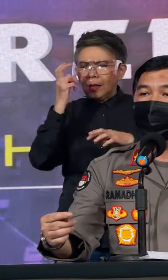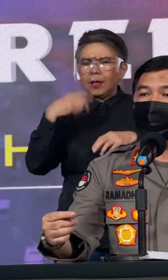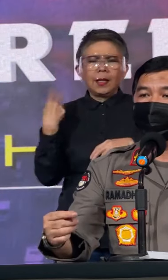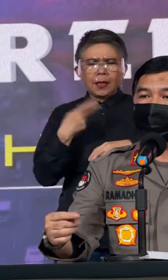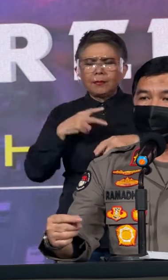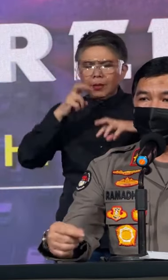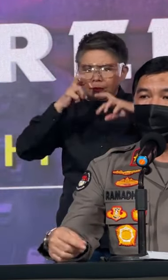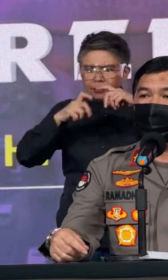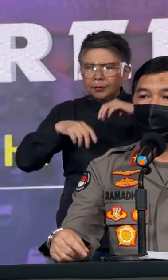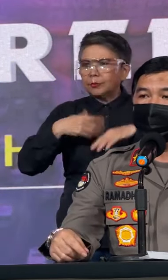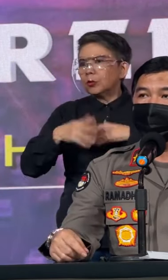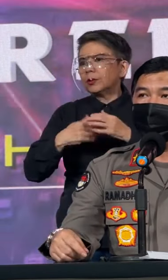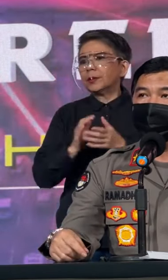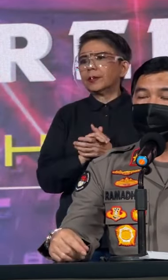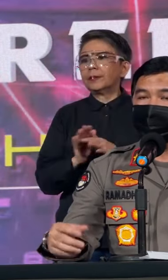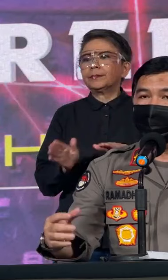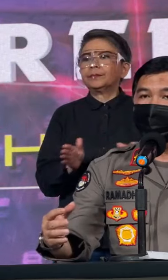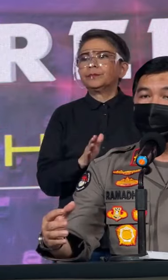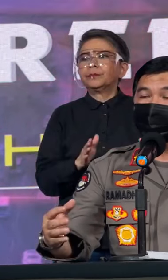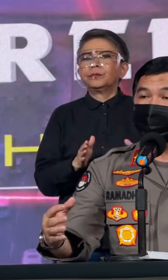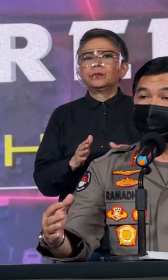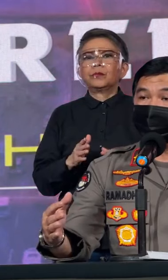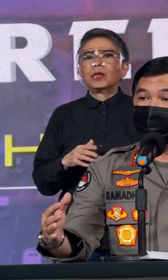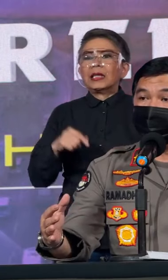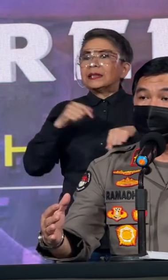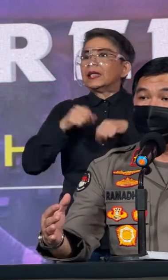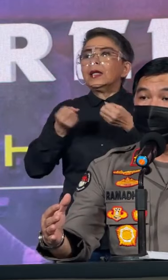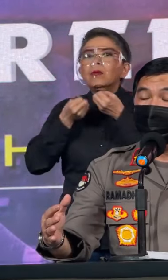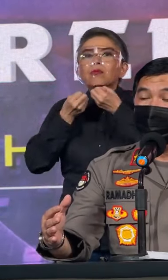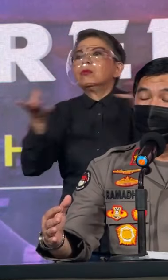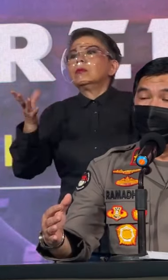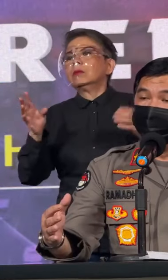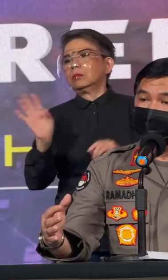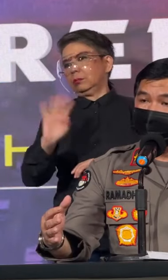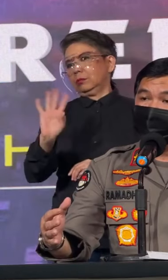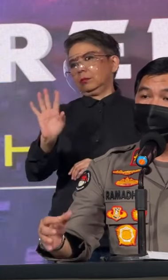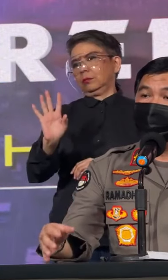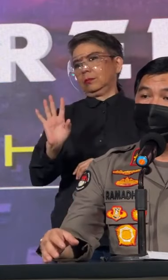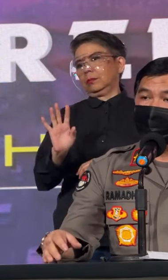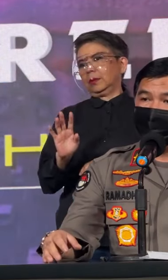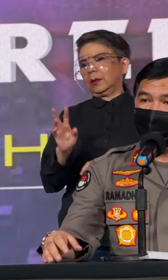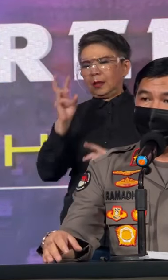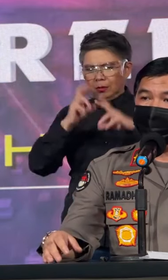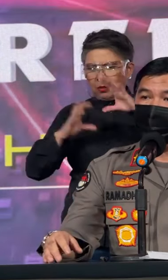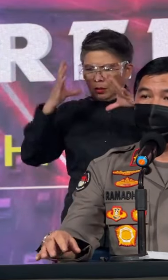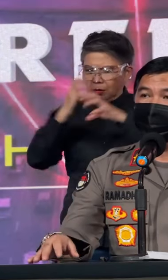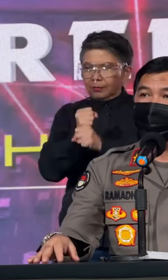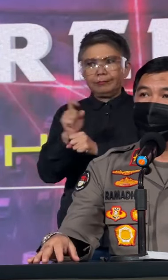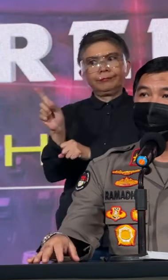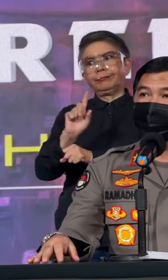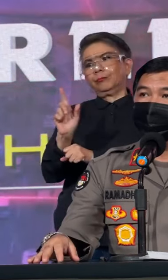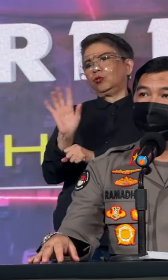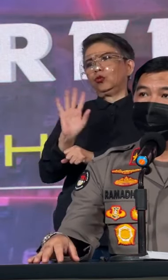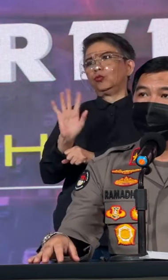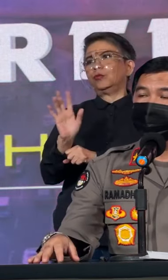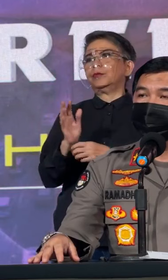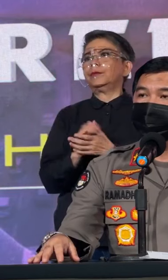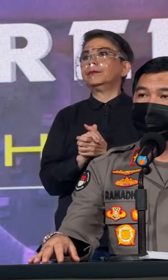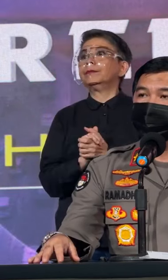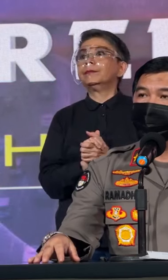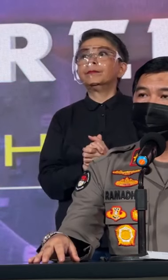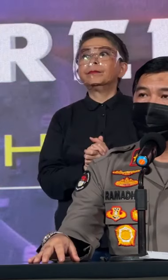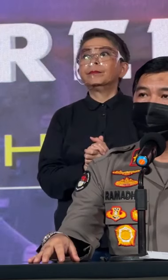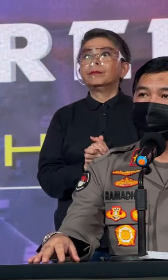dalami apa prosesnya. Ya. Kita belum bisa cepat-cepat memberikan kesimpulan, ya. Pak, mau pertegaskan,